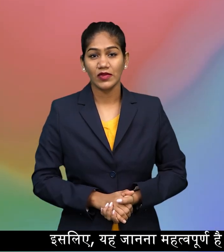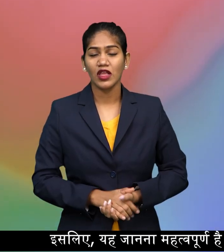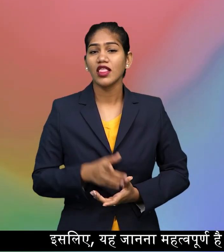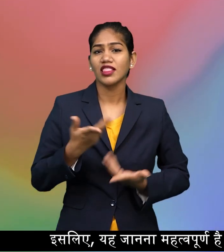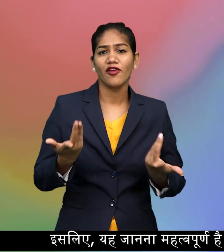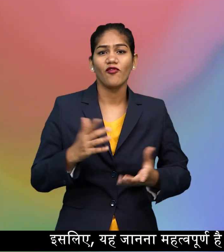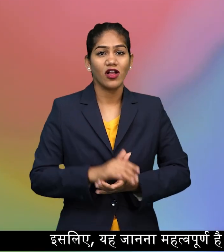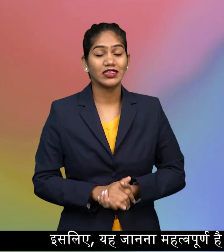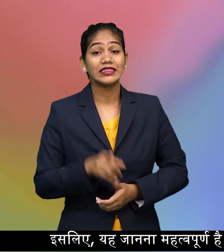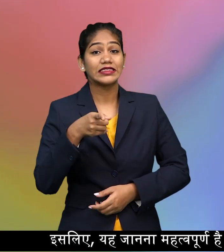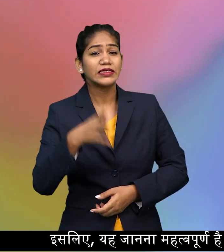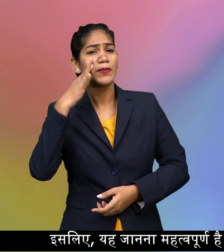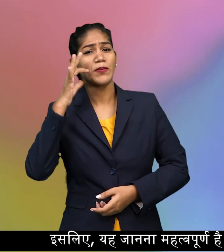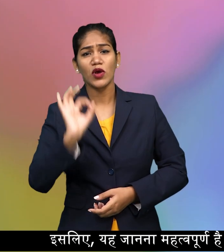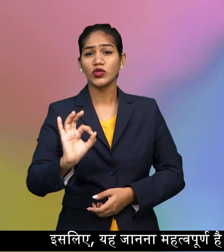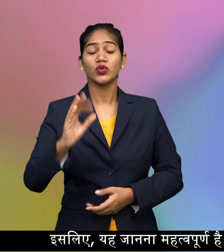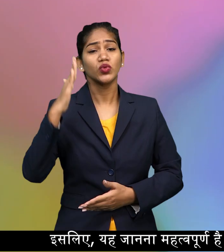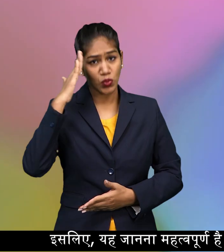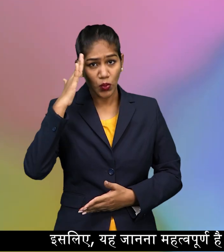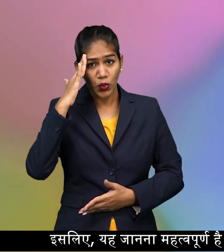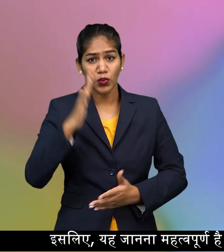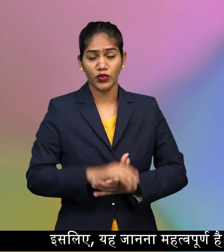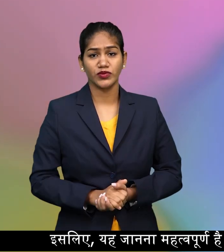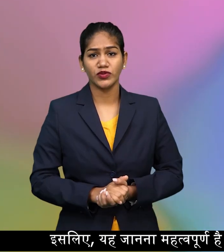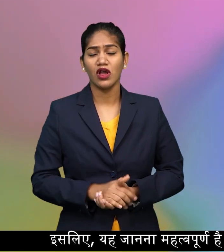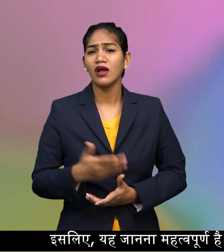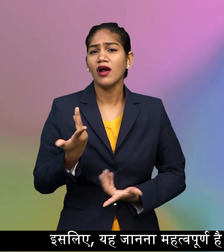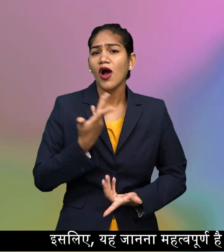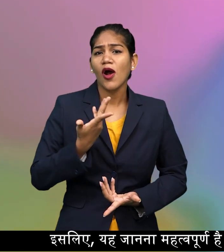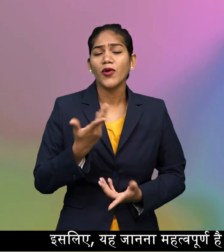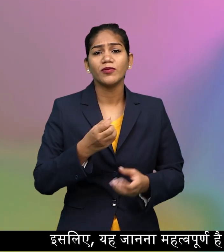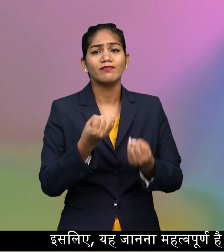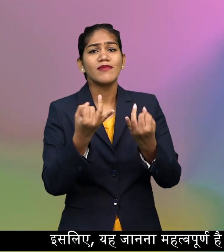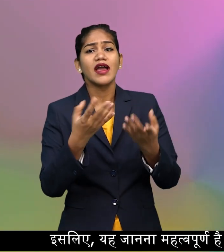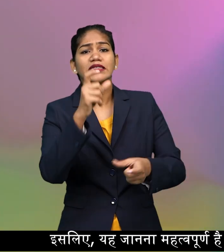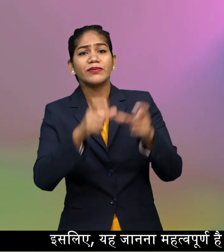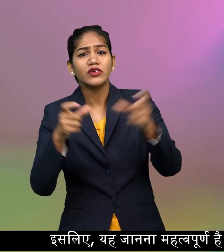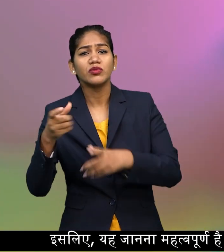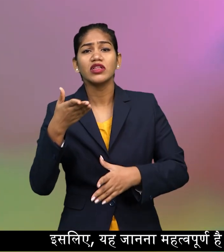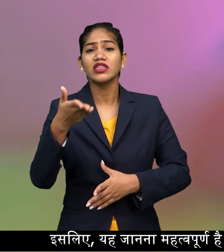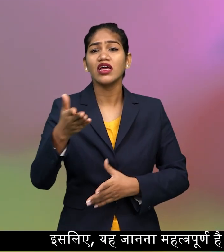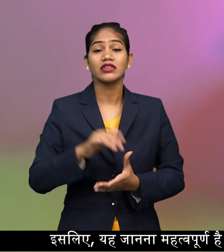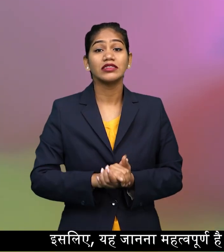इसीलिए यह जानना महत्वपूर्ण है कि किसी देश में कितने लोग हैं, वे कहाँ रहते हैं,